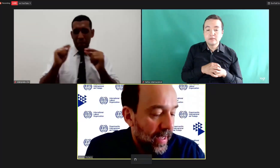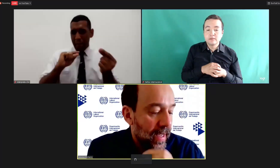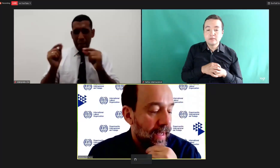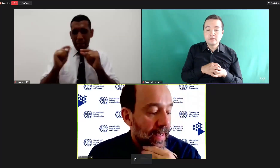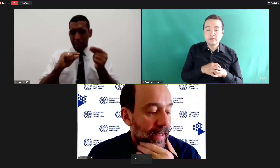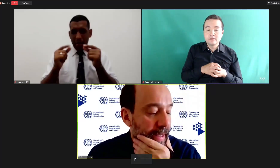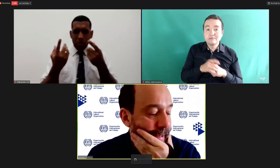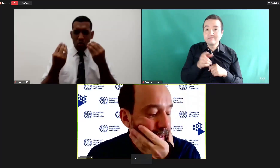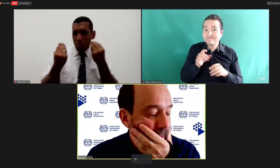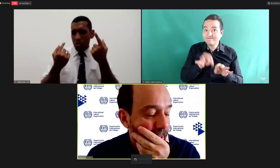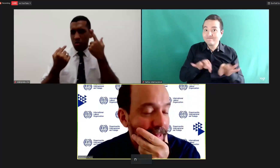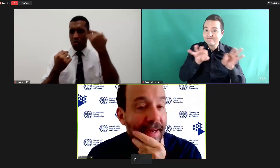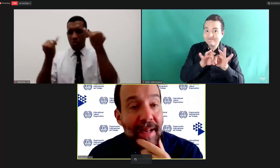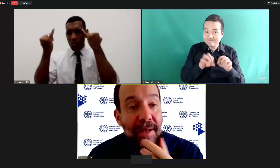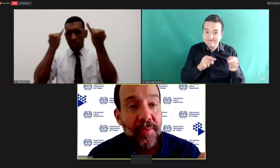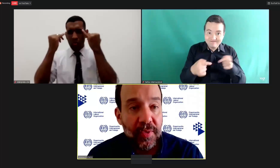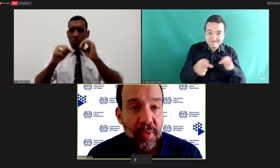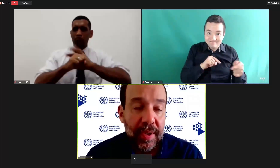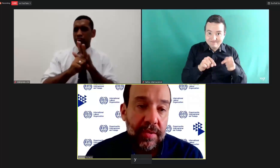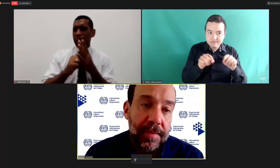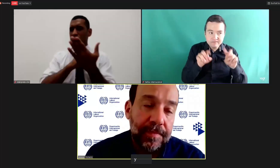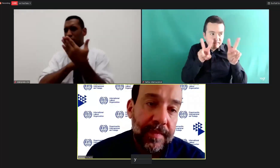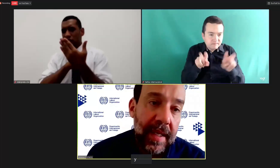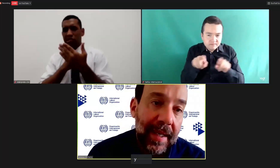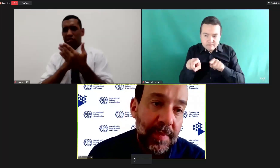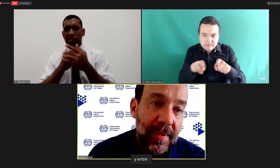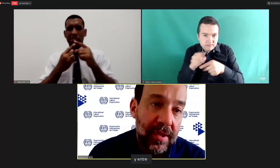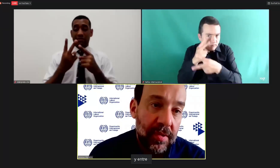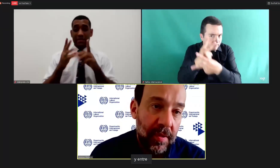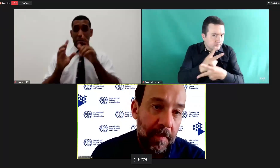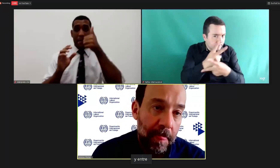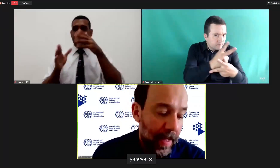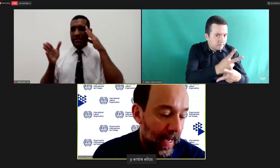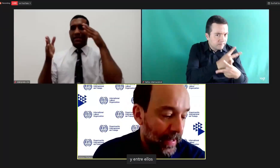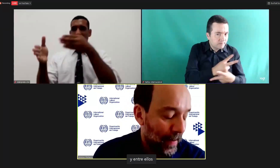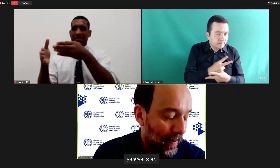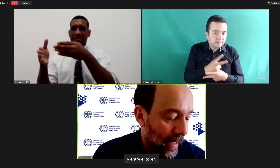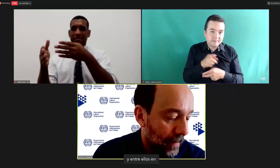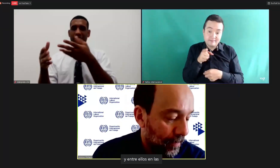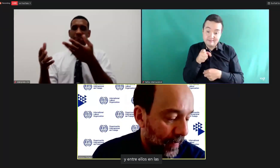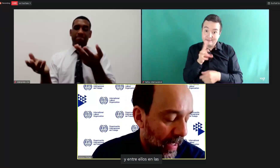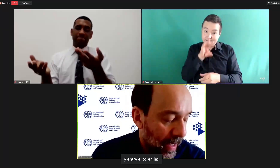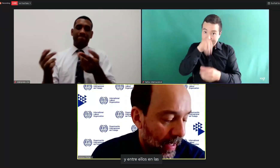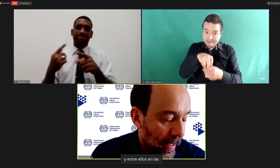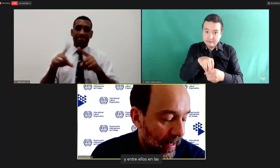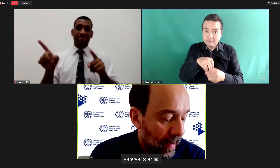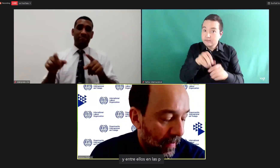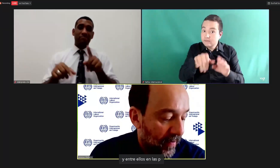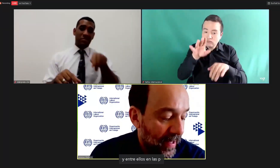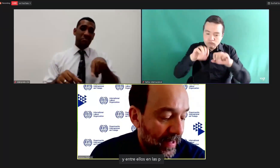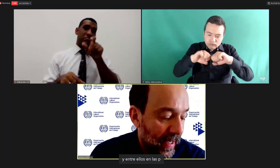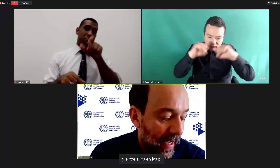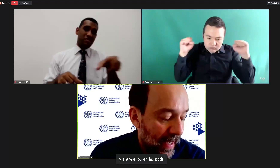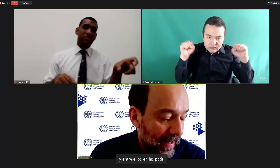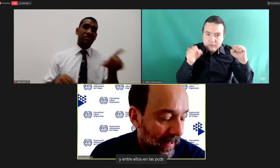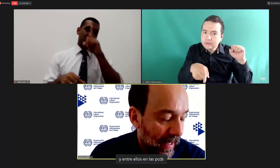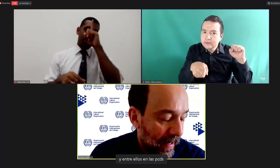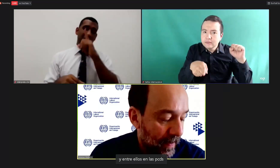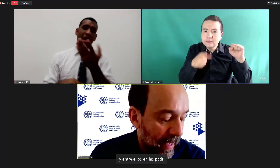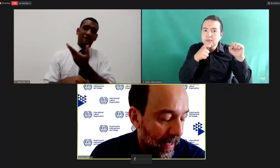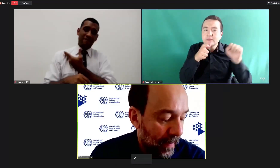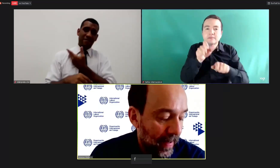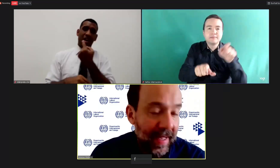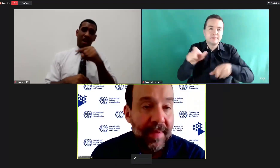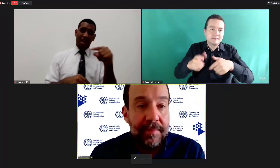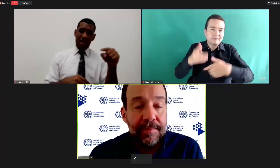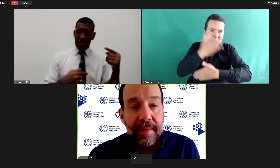protegerse. Y entre ellos, por supuesto, las personas con discapacidad. Frente a